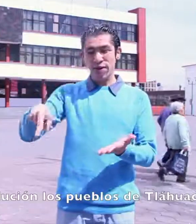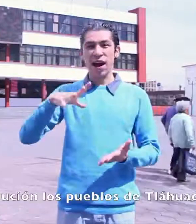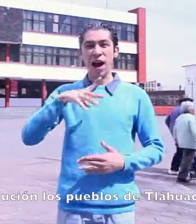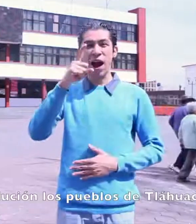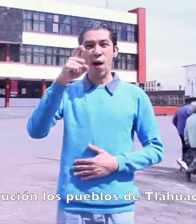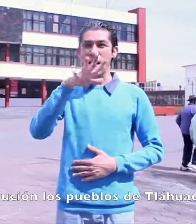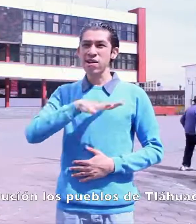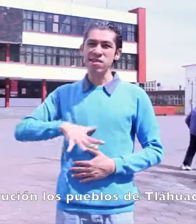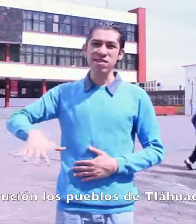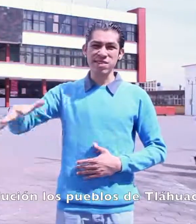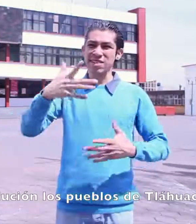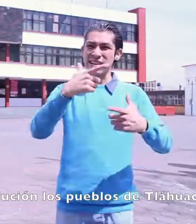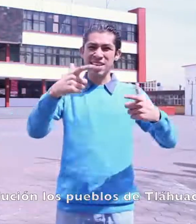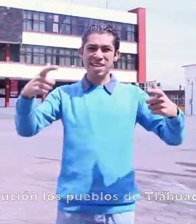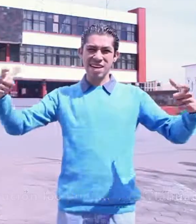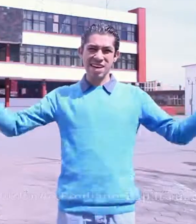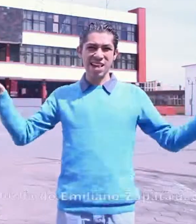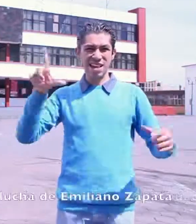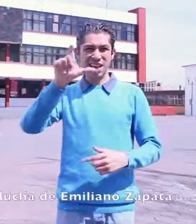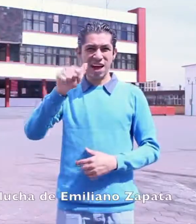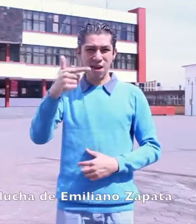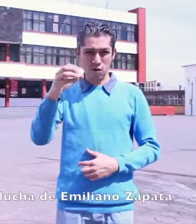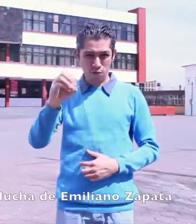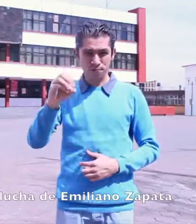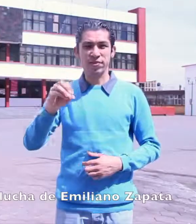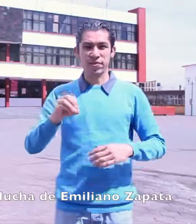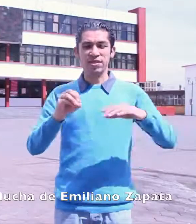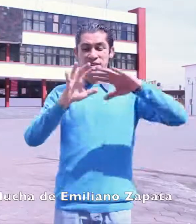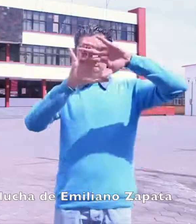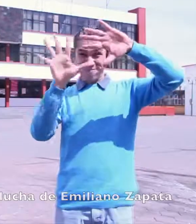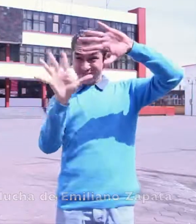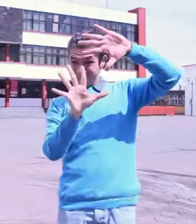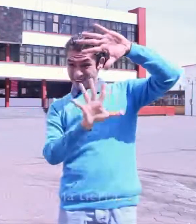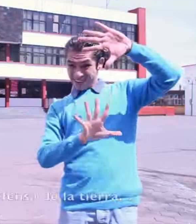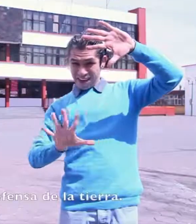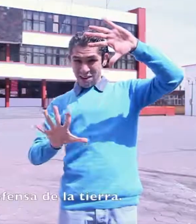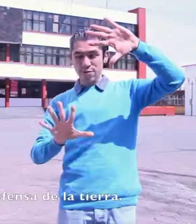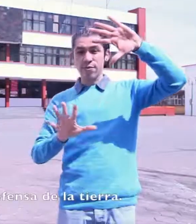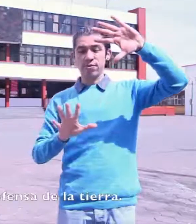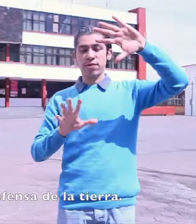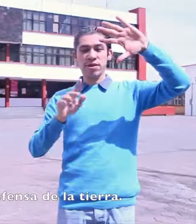Durante la revolución los pueblos de Tláhuac apoyaron la lucha de Emiliano Zapata en defensa de la tierra